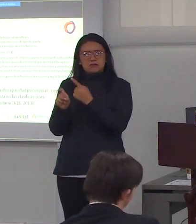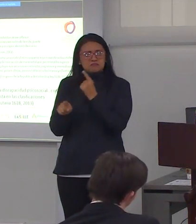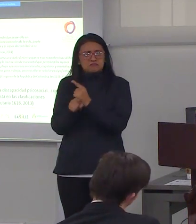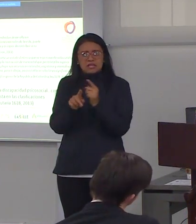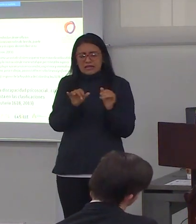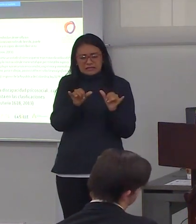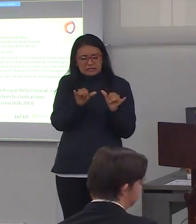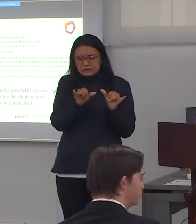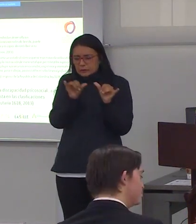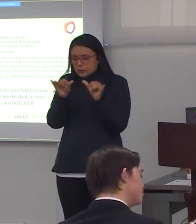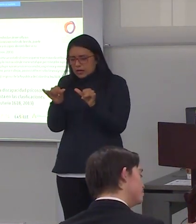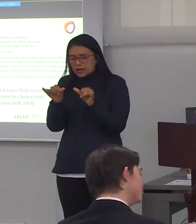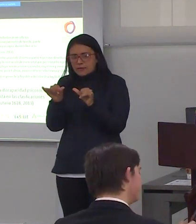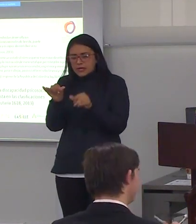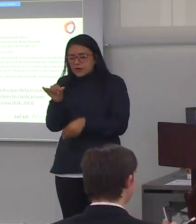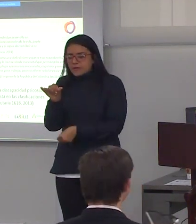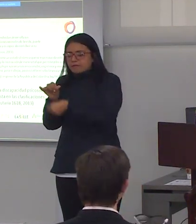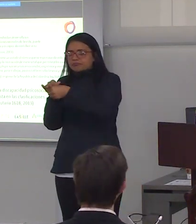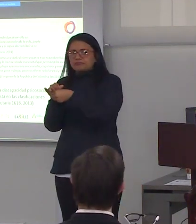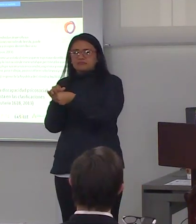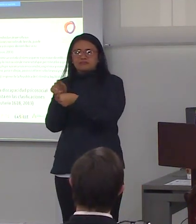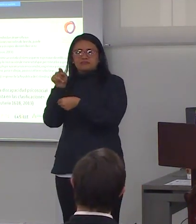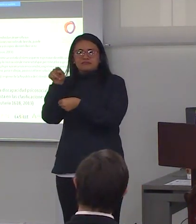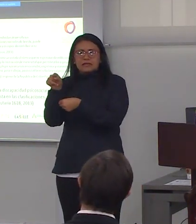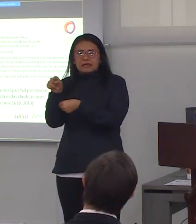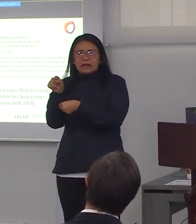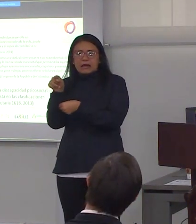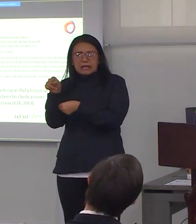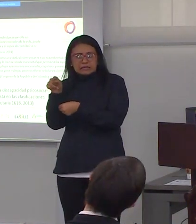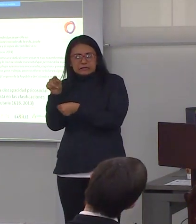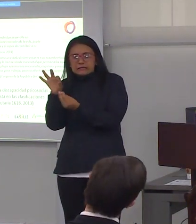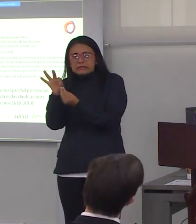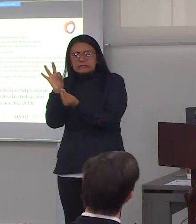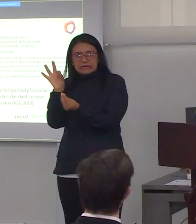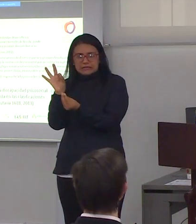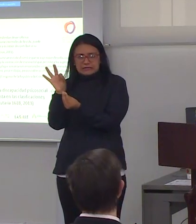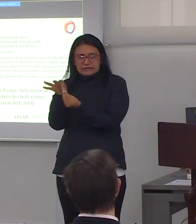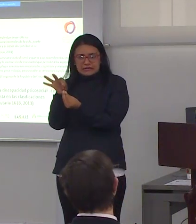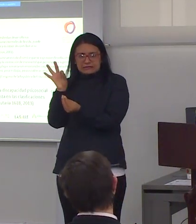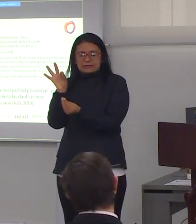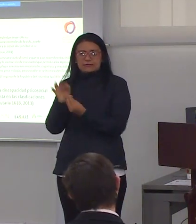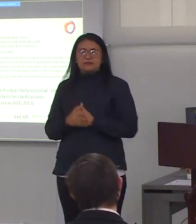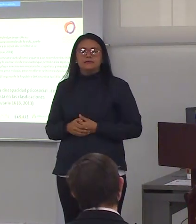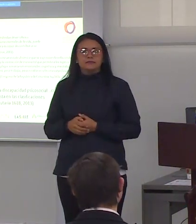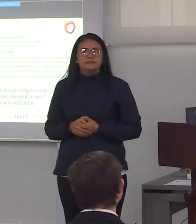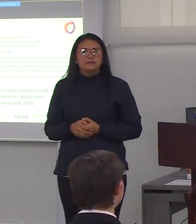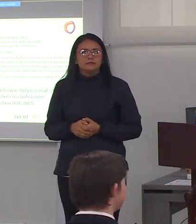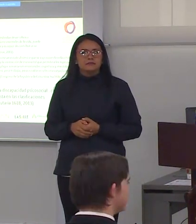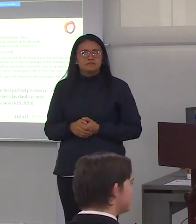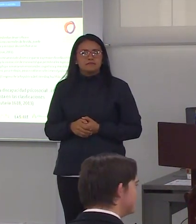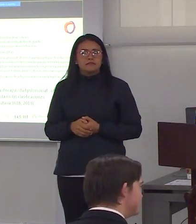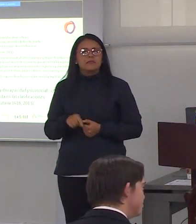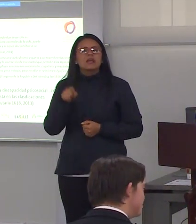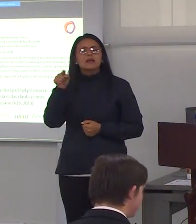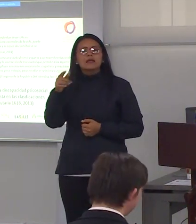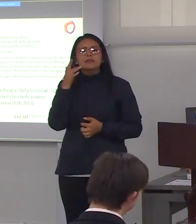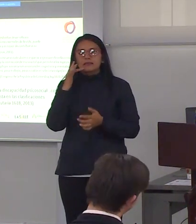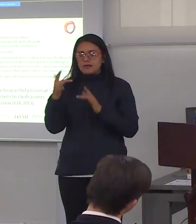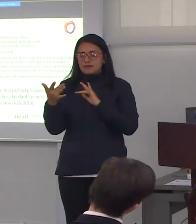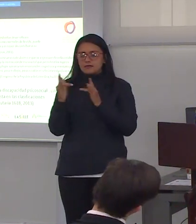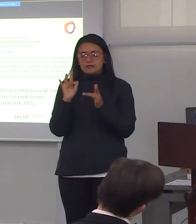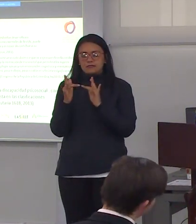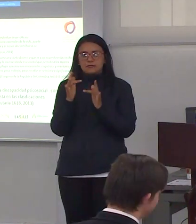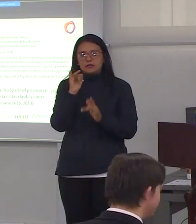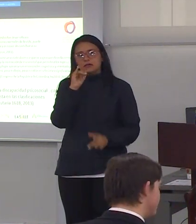exactamente lo mismo pero le coloca una una cerecita importante y es que es una interacción